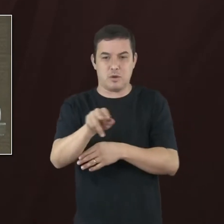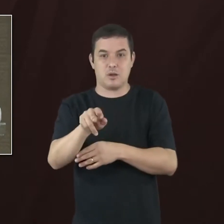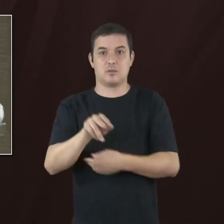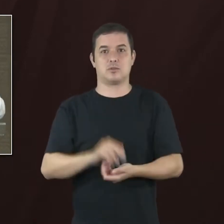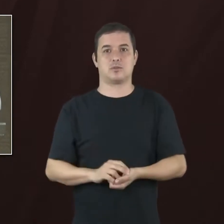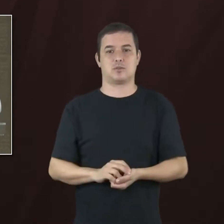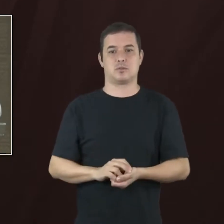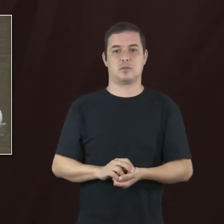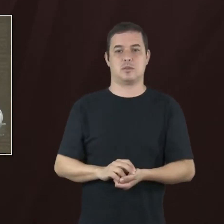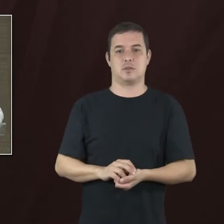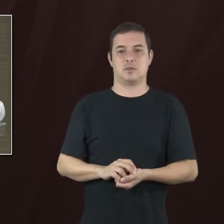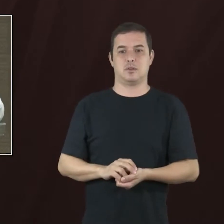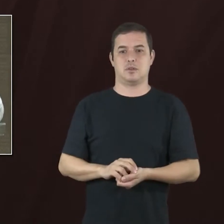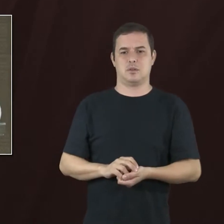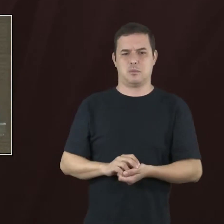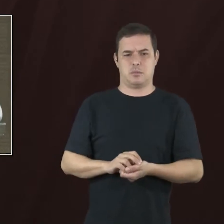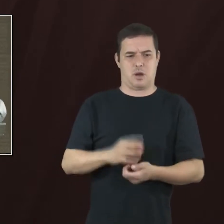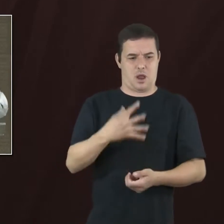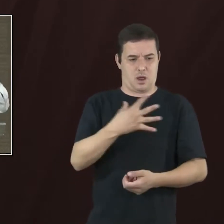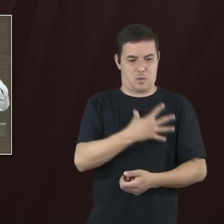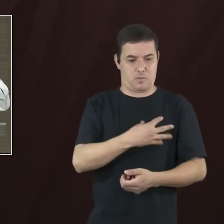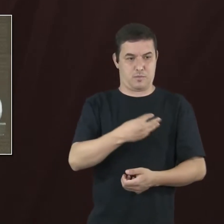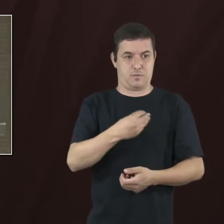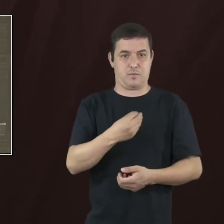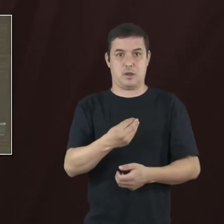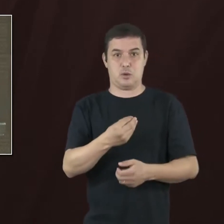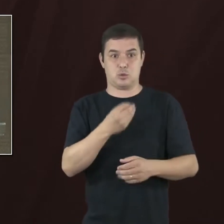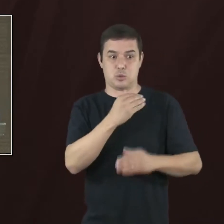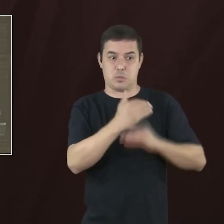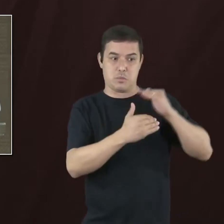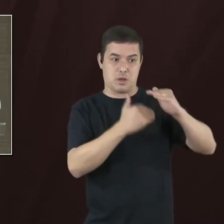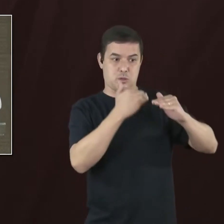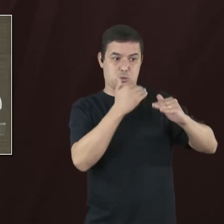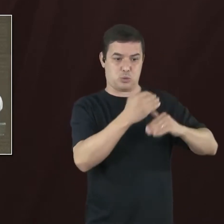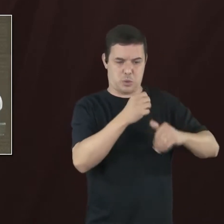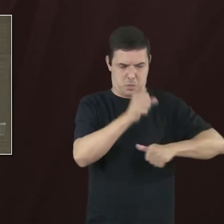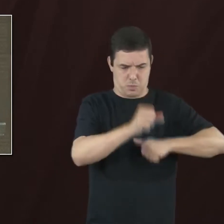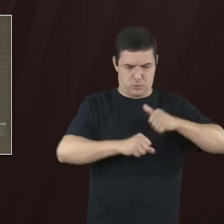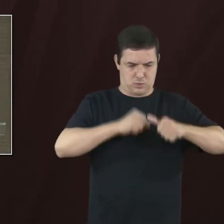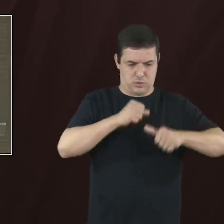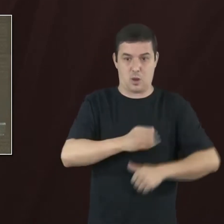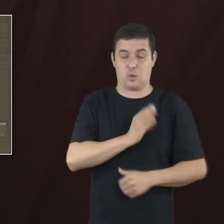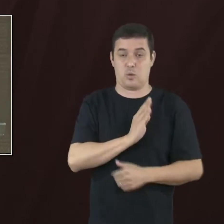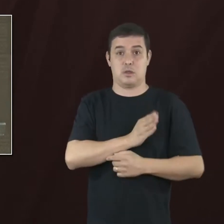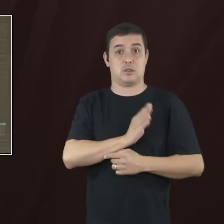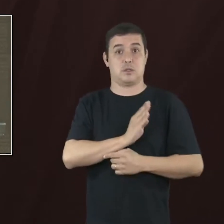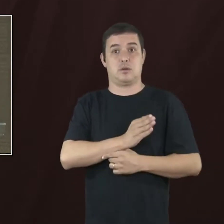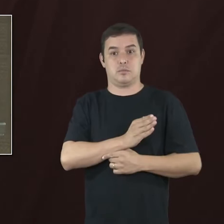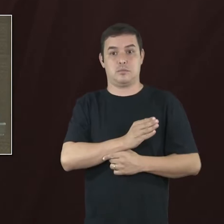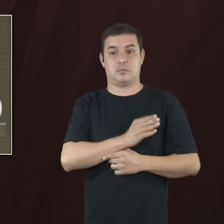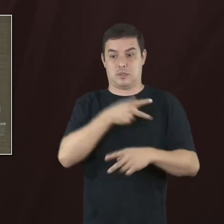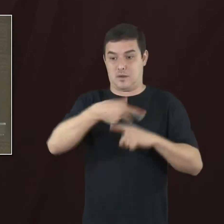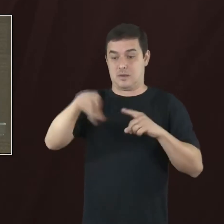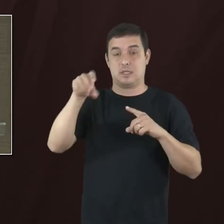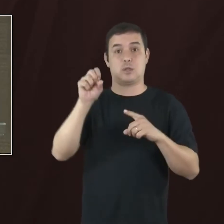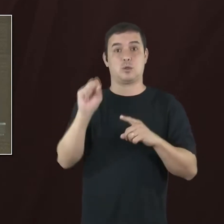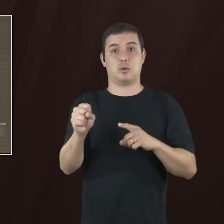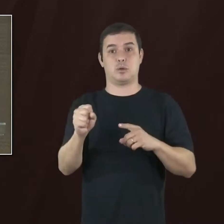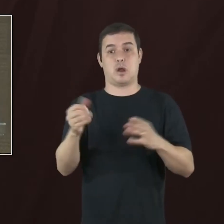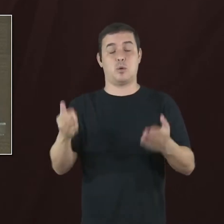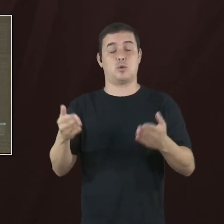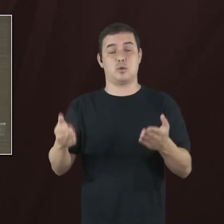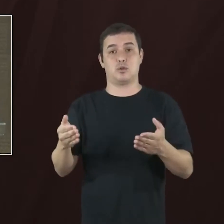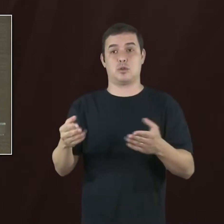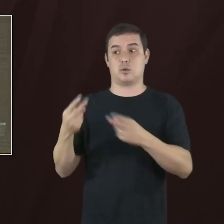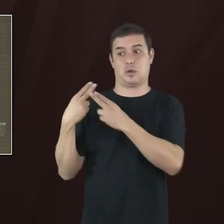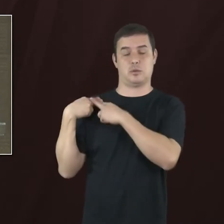todos cheguem à maturidade, ou pelo menos mude de estado para poder ser vencedores. Essa é a nossa missão aqui na